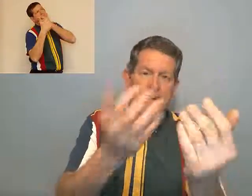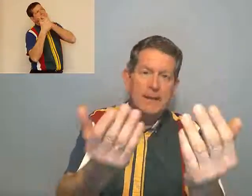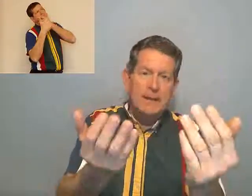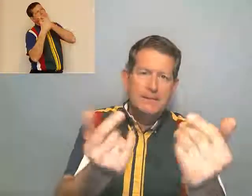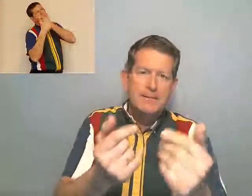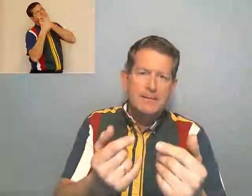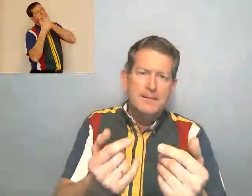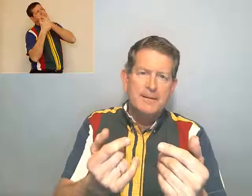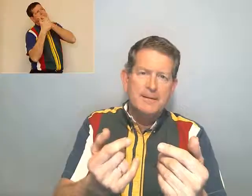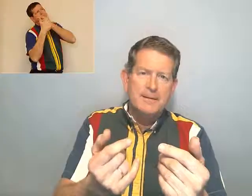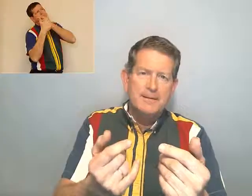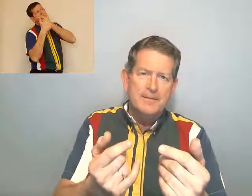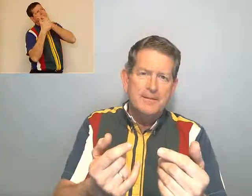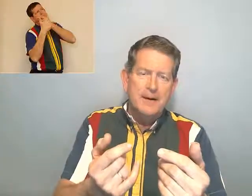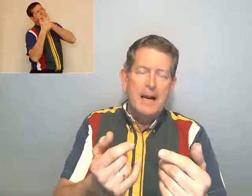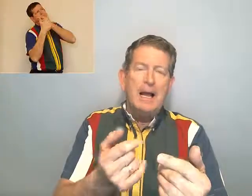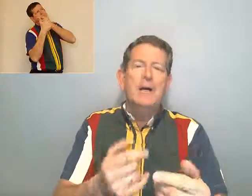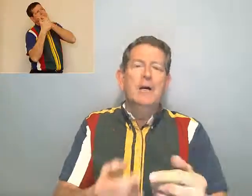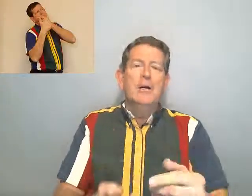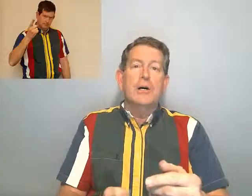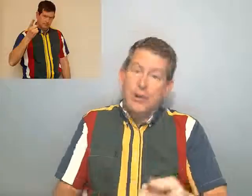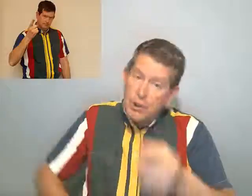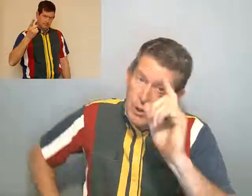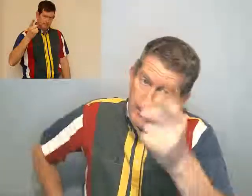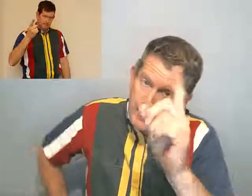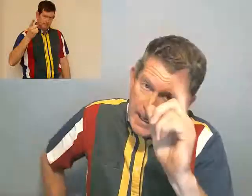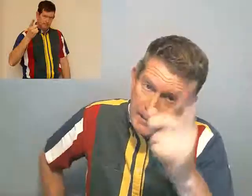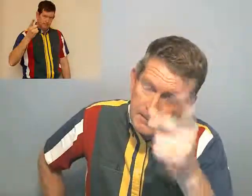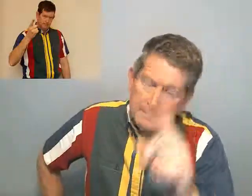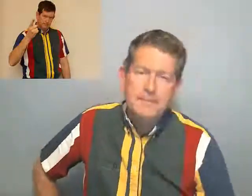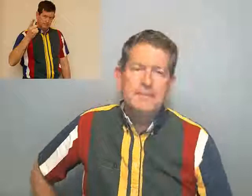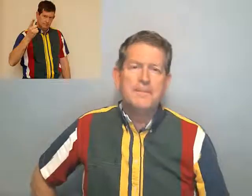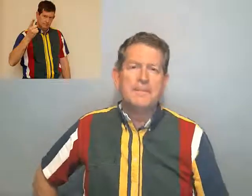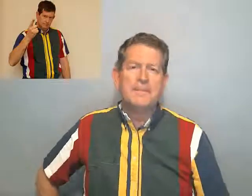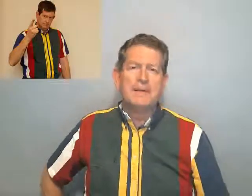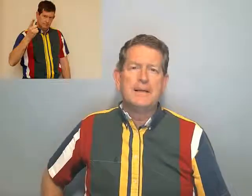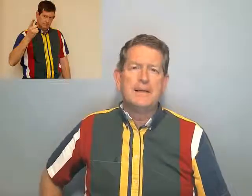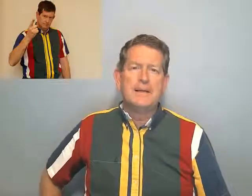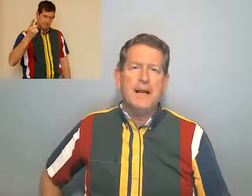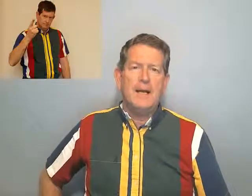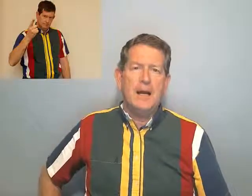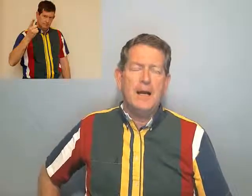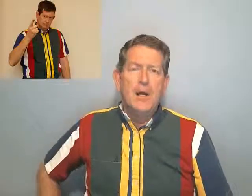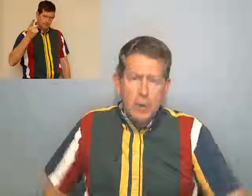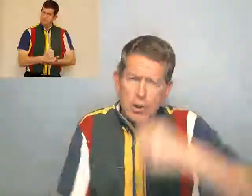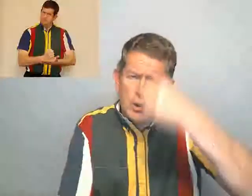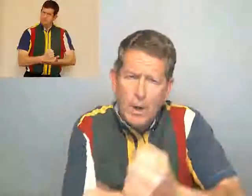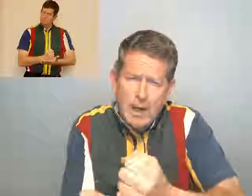Allez. Voilà. Je devrais. Très bien. Je dois.